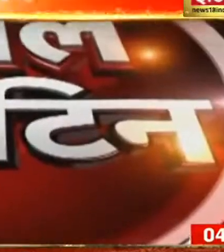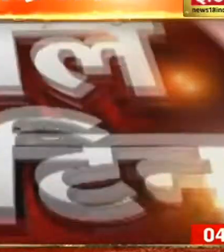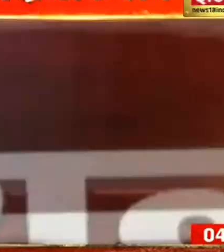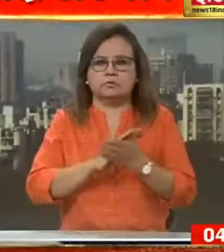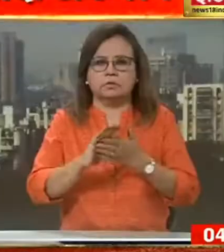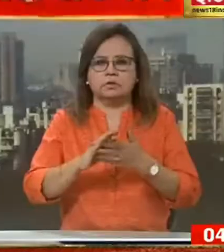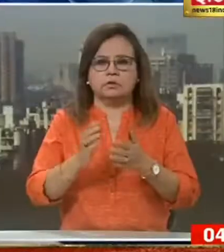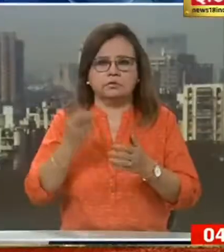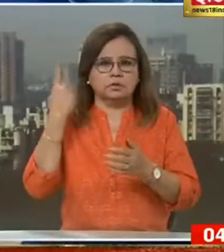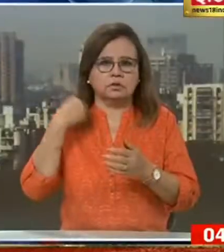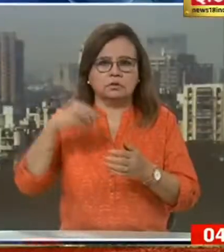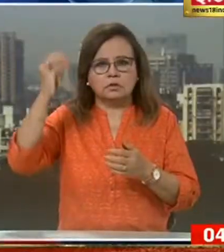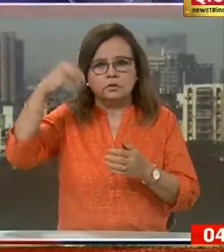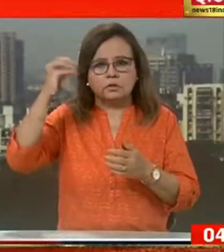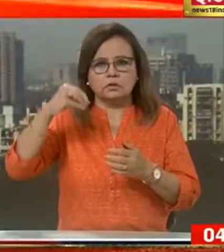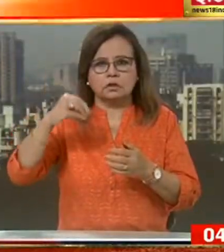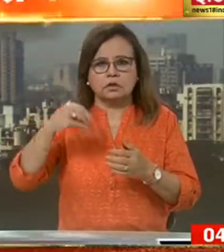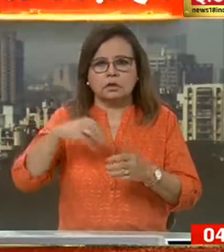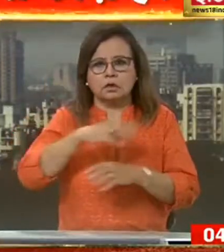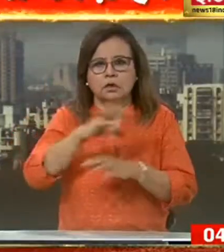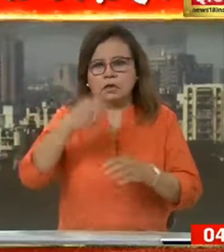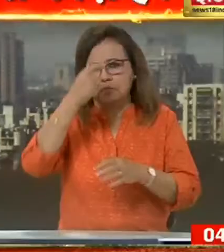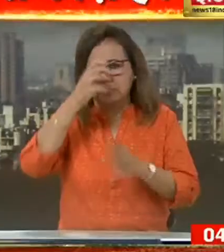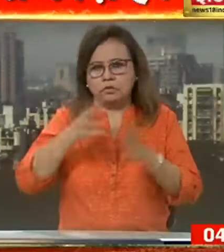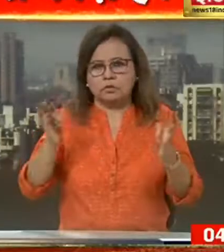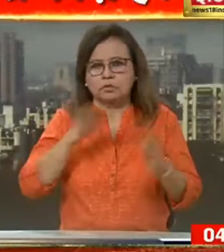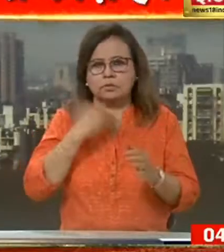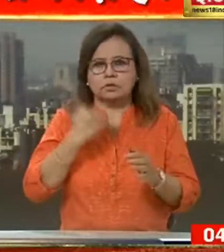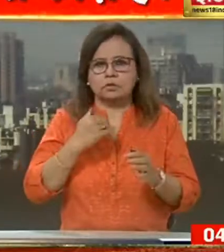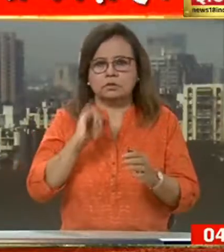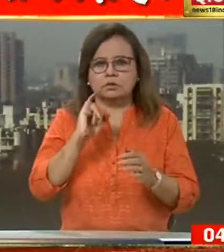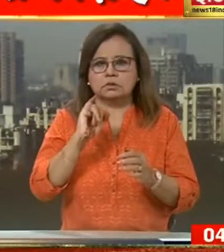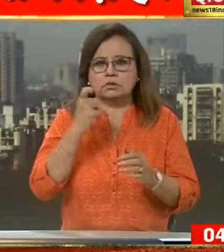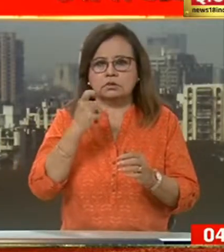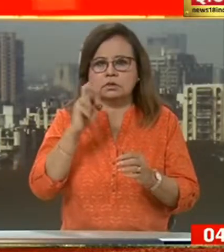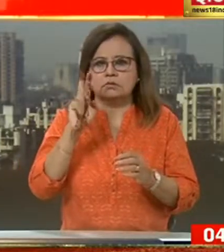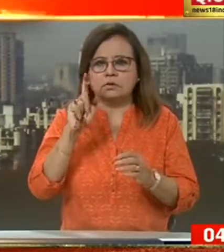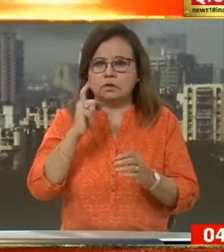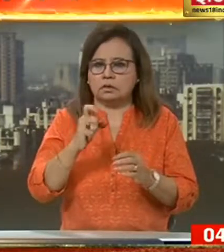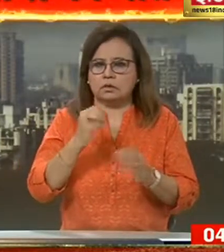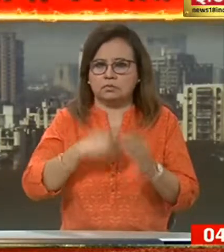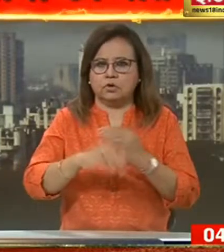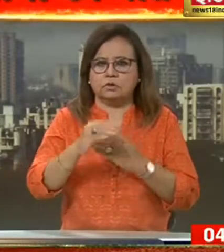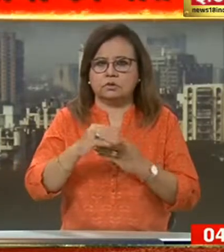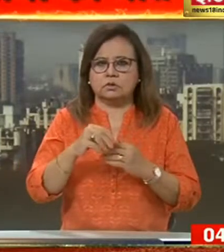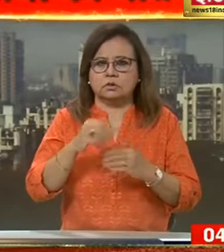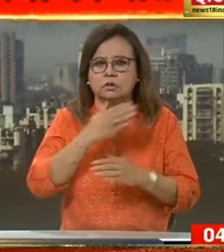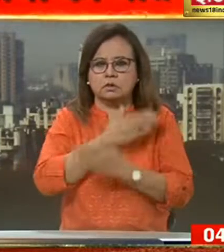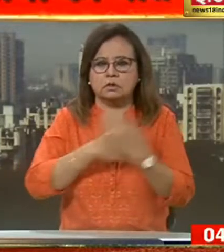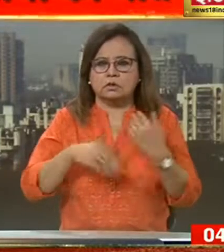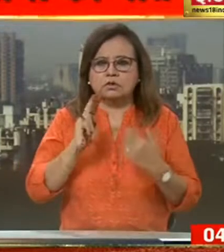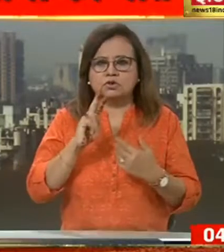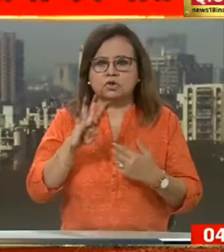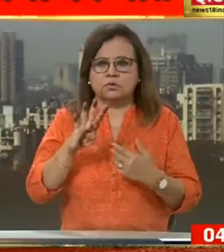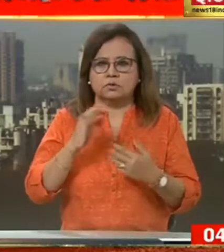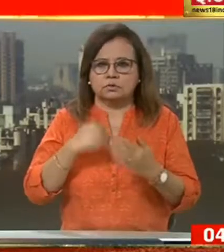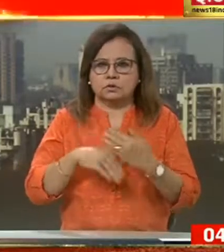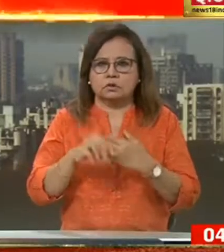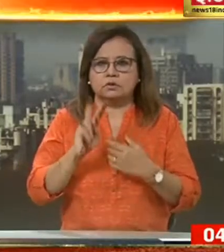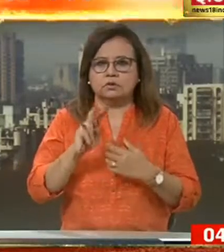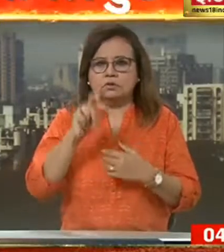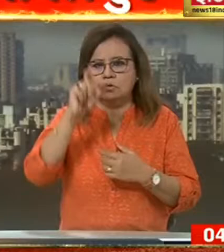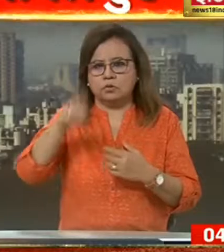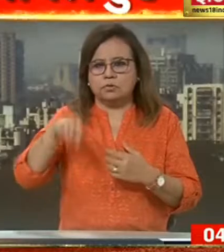कि उत्तराखंड में बीते दिनों बारिश के कारण आई आपदा में मरने वालों का आंकड़ा 67 पहुंच गया है घायलों की संख्या 24 हो गई है